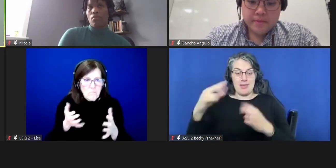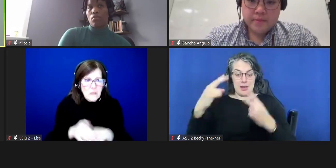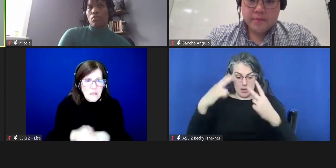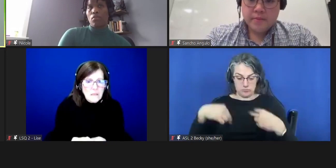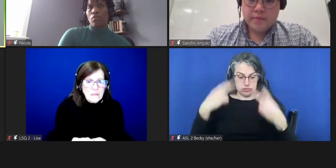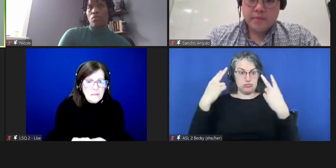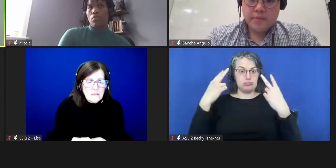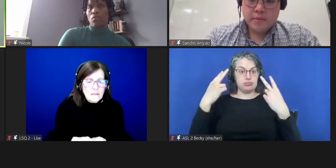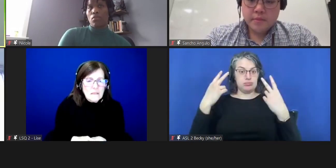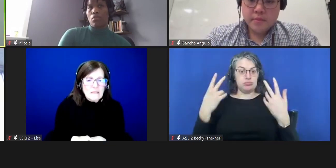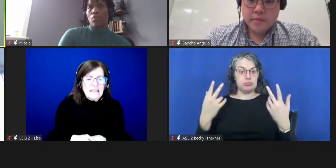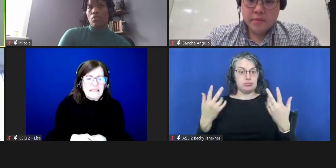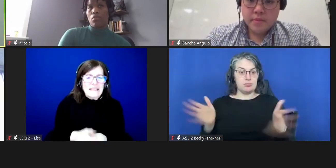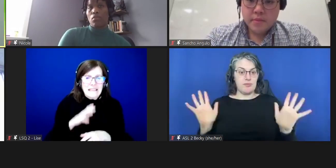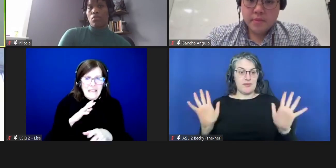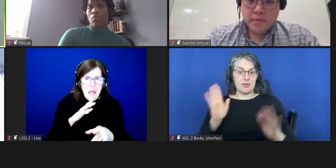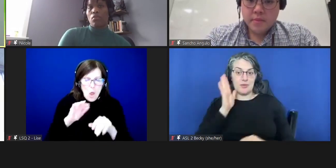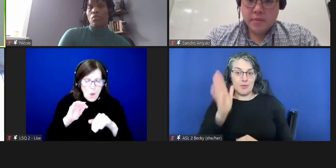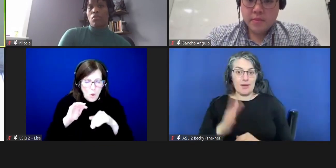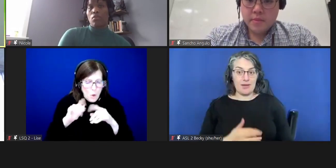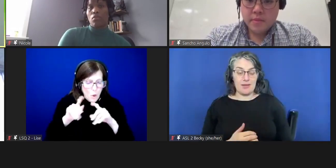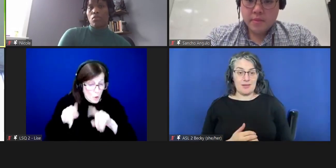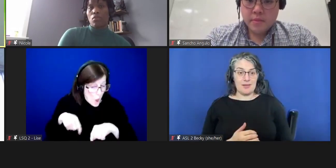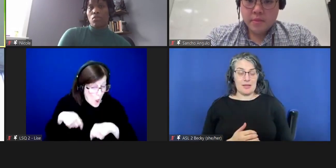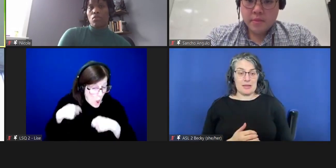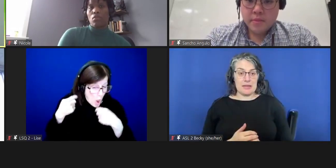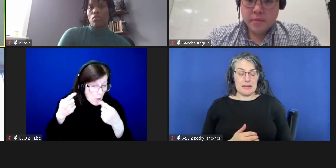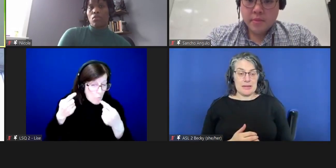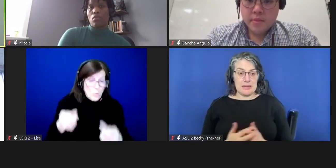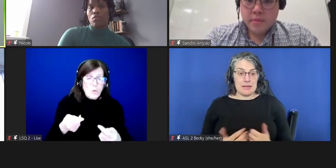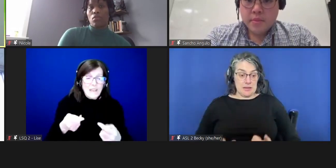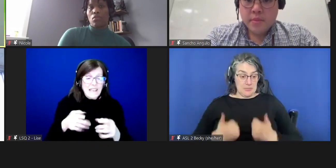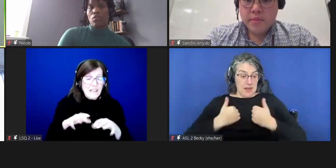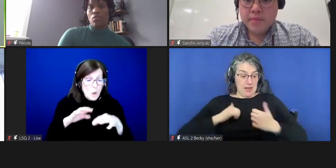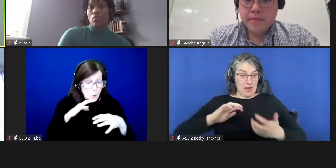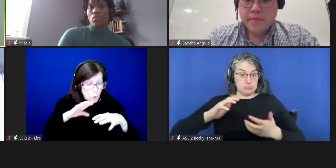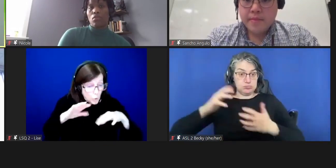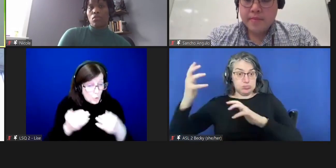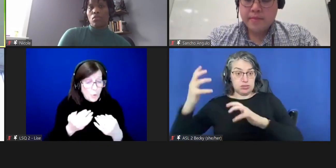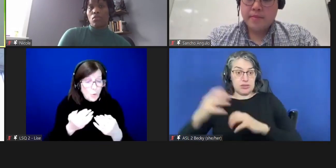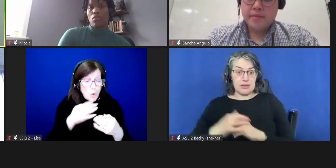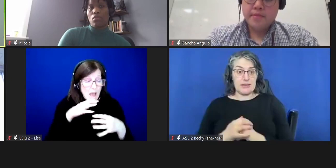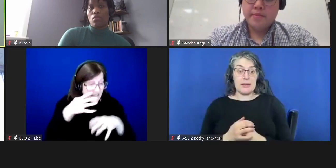Et que tout ce que j'avais réussi jusque-là allait se désagréger, s'effondrer.